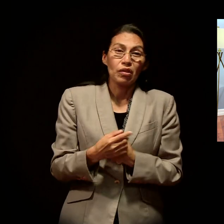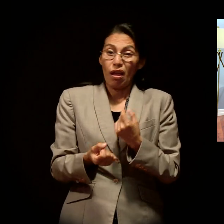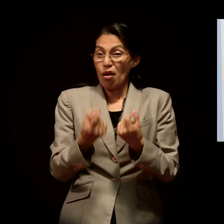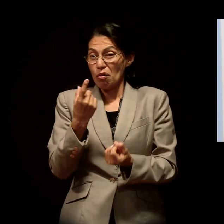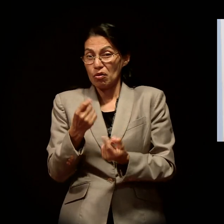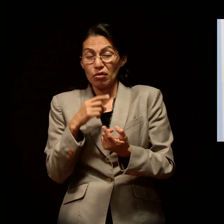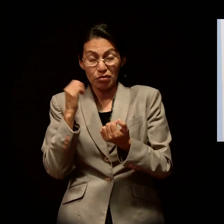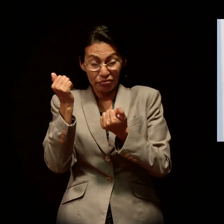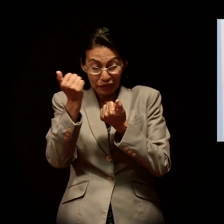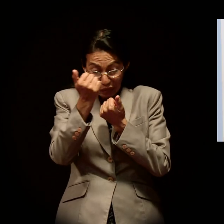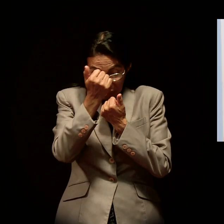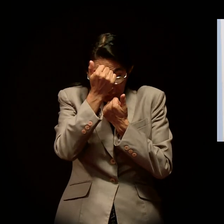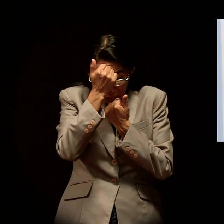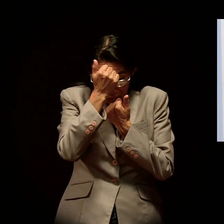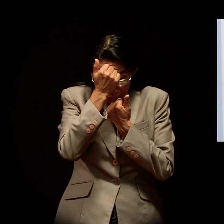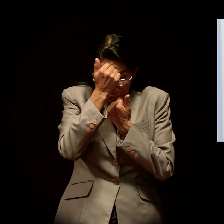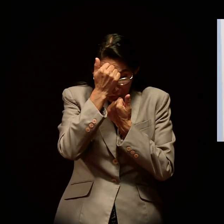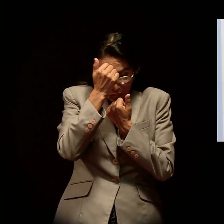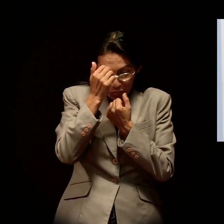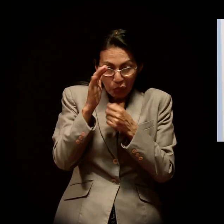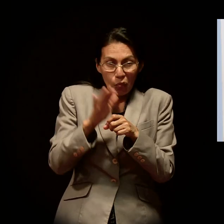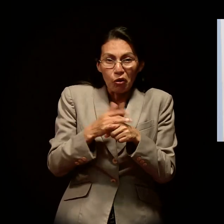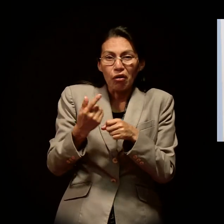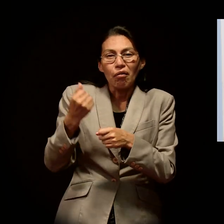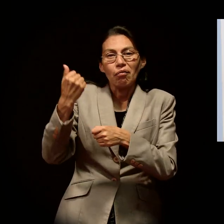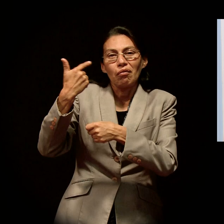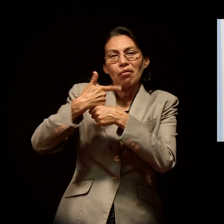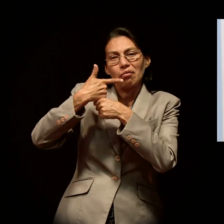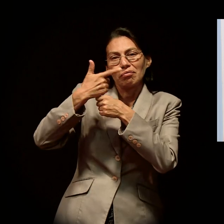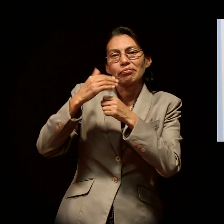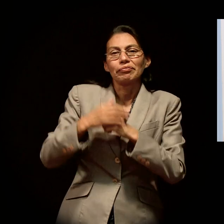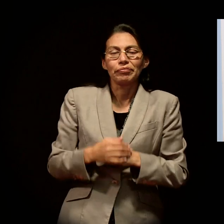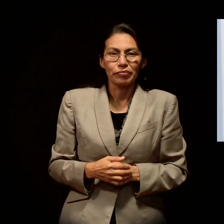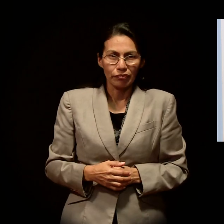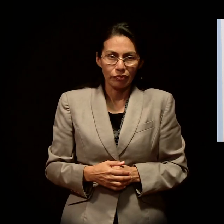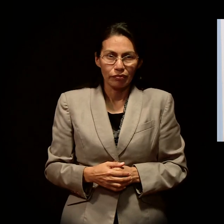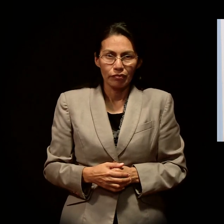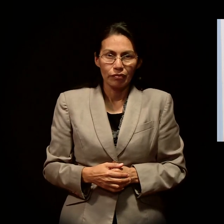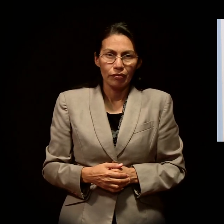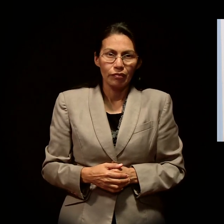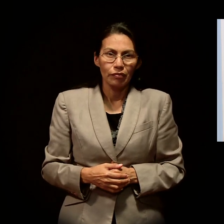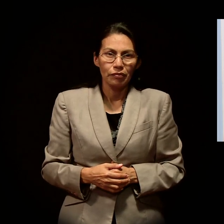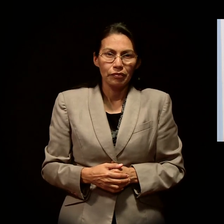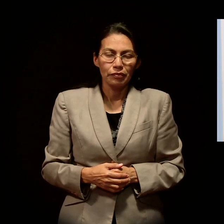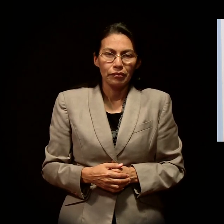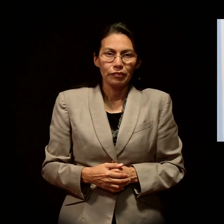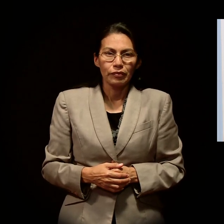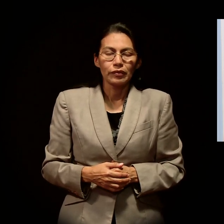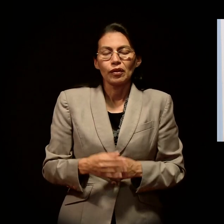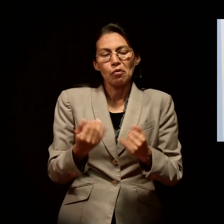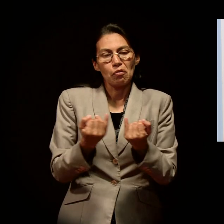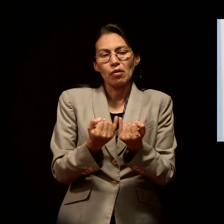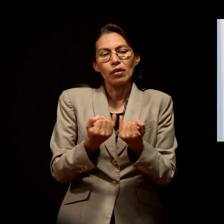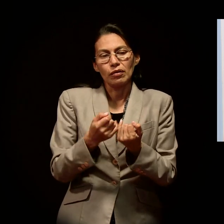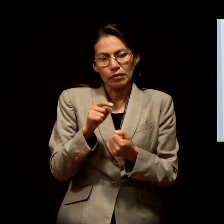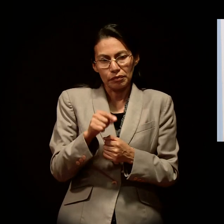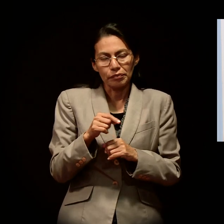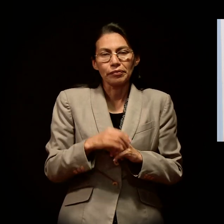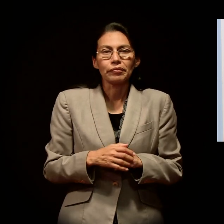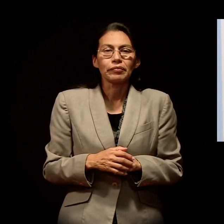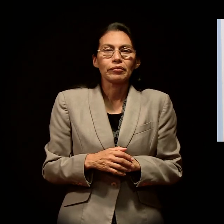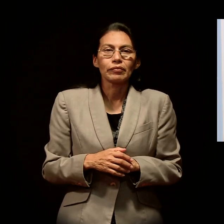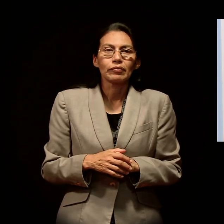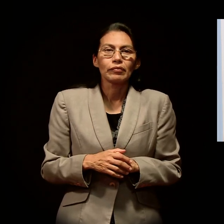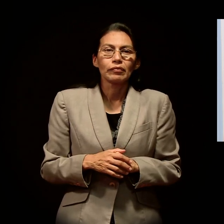gente se arrepiente porque ya no tuvo otra salida porque lo descubrieron en este caso